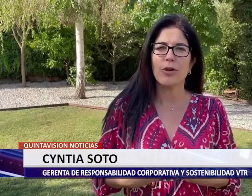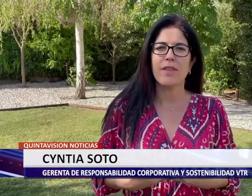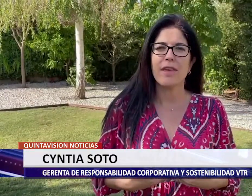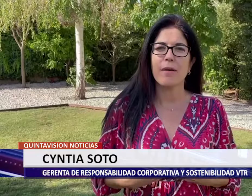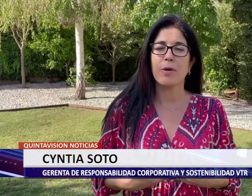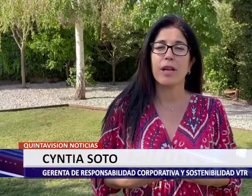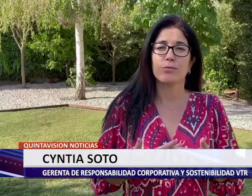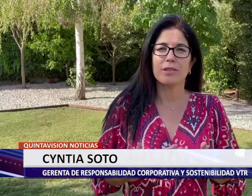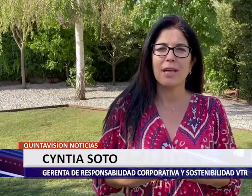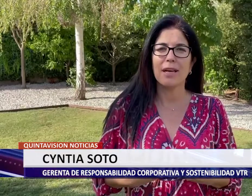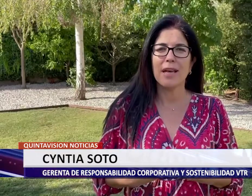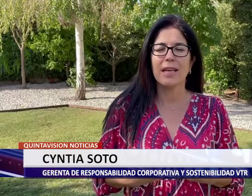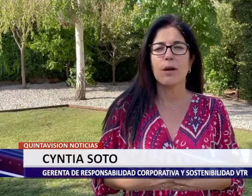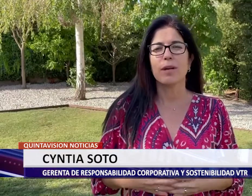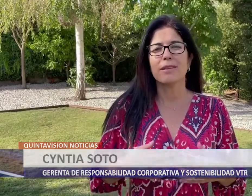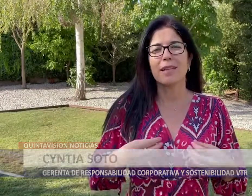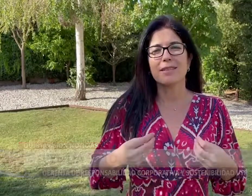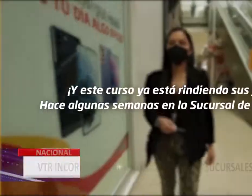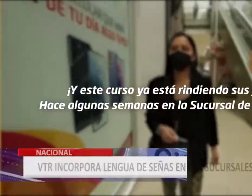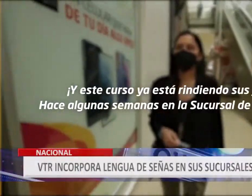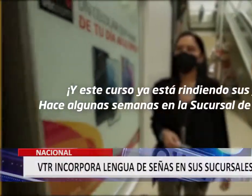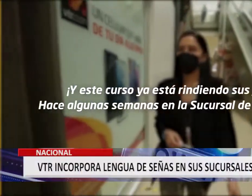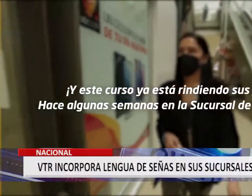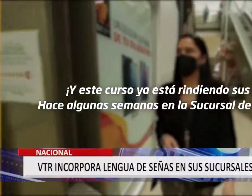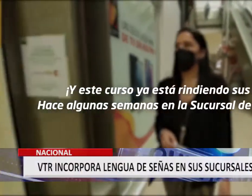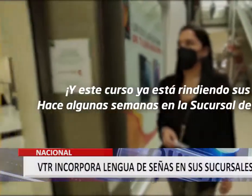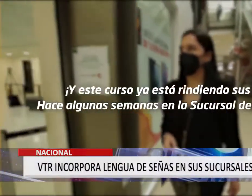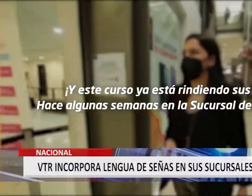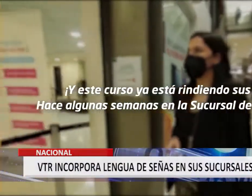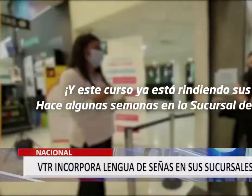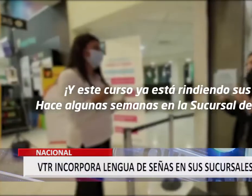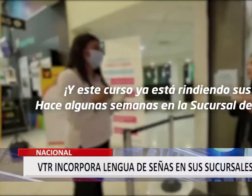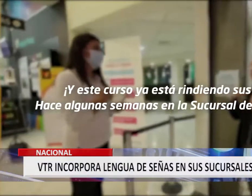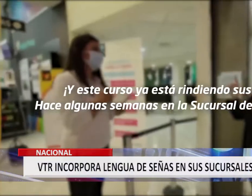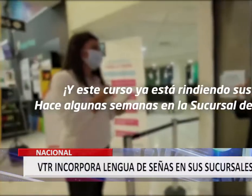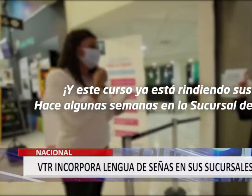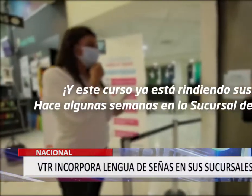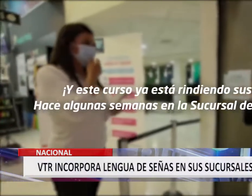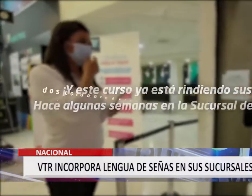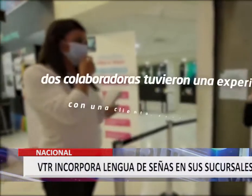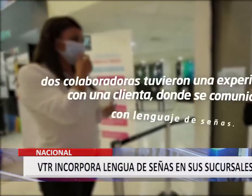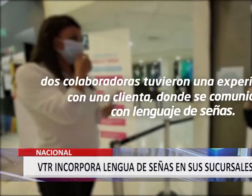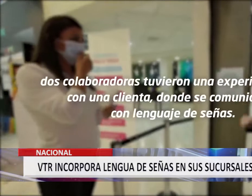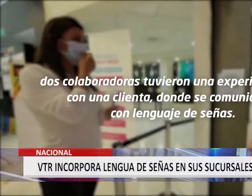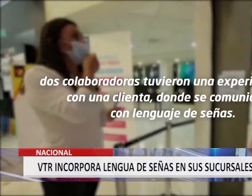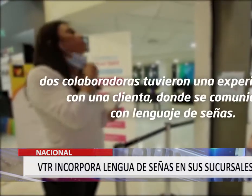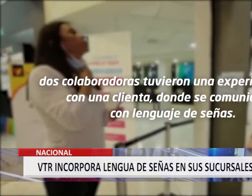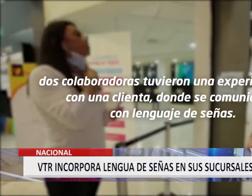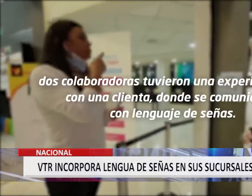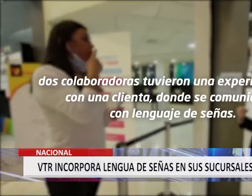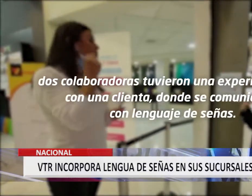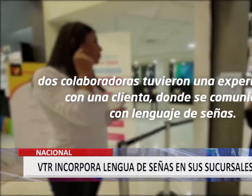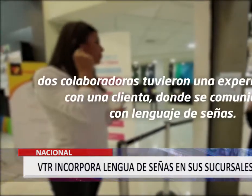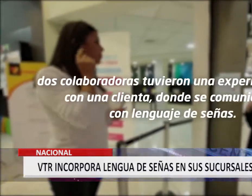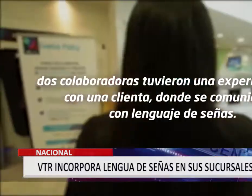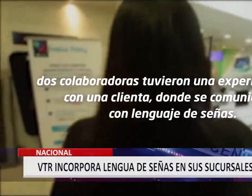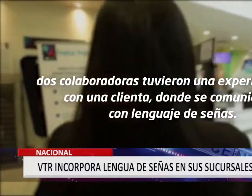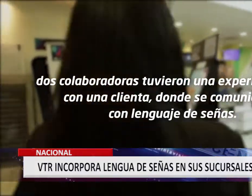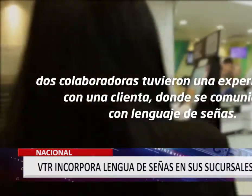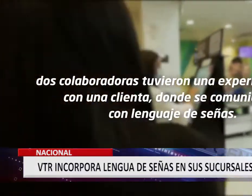hoy día de poder anunciar que 46 colaboradores han sido capacitados para poder atender a personas con discapacidad auditiva. Esto